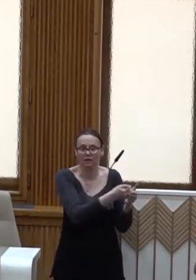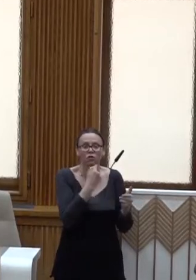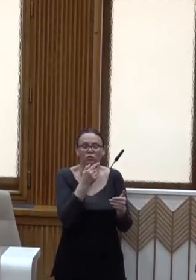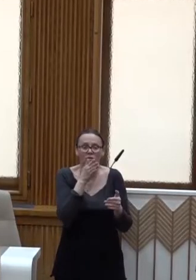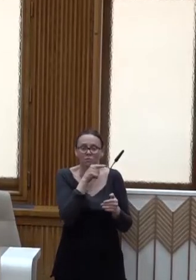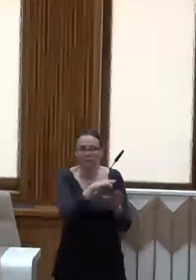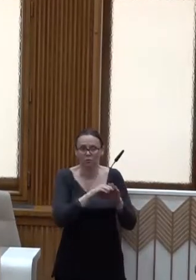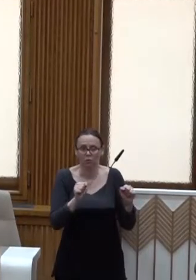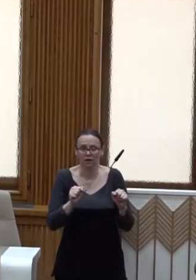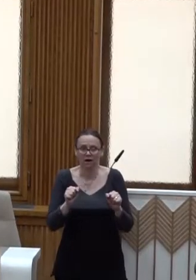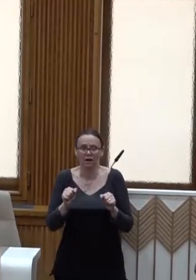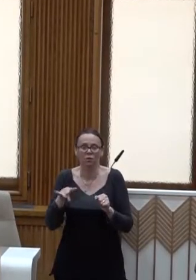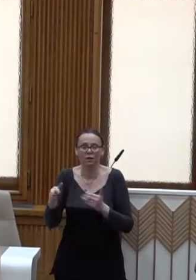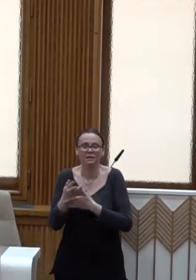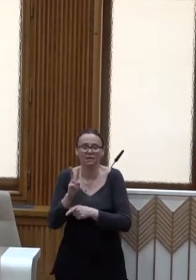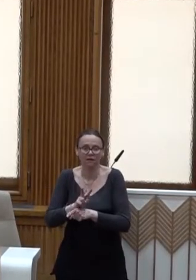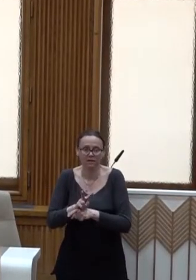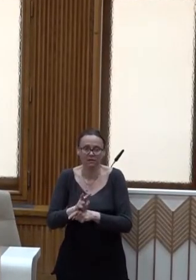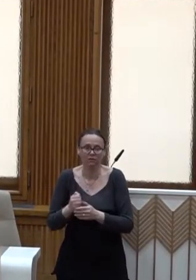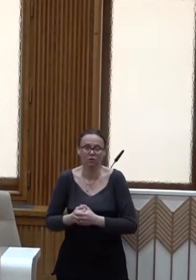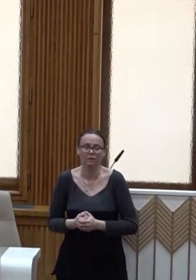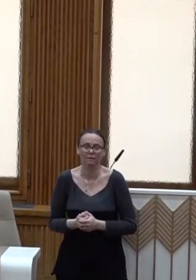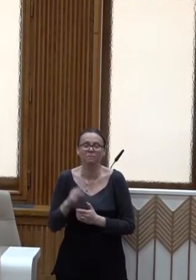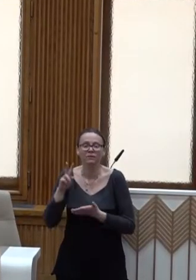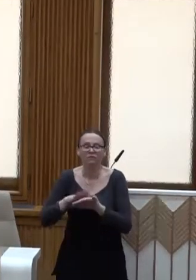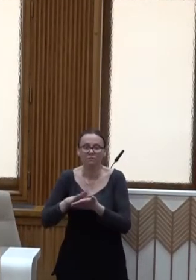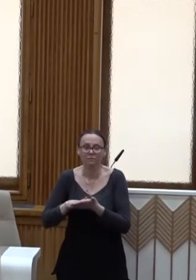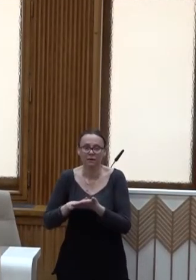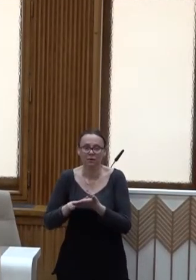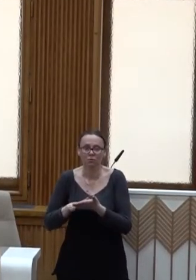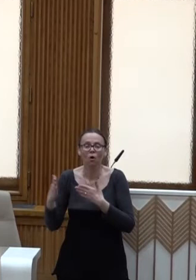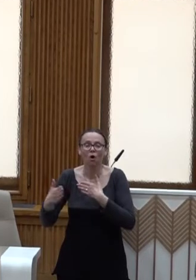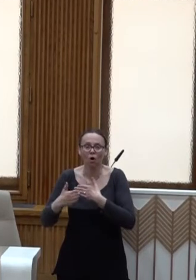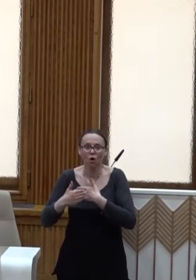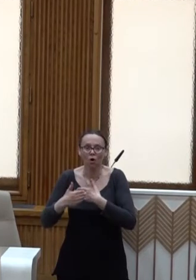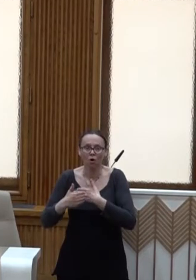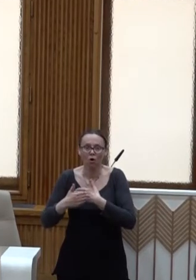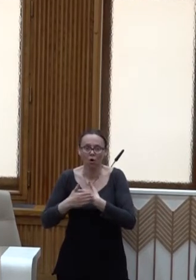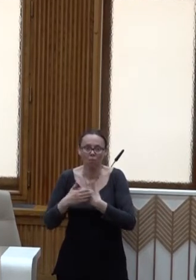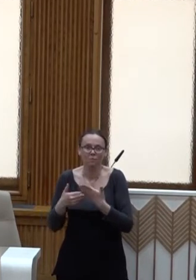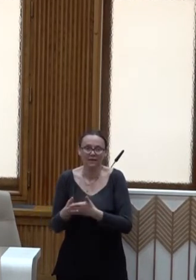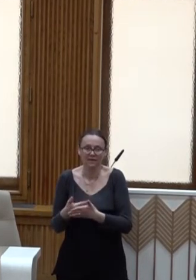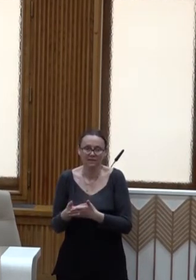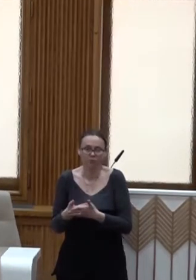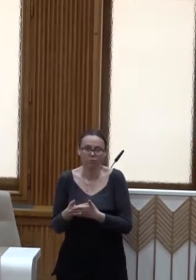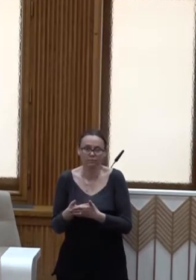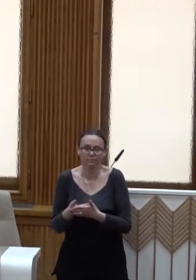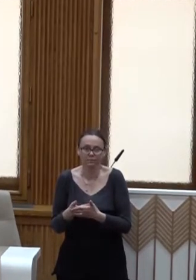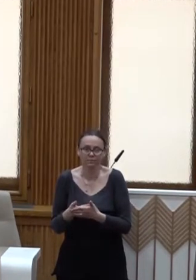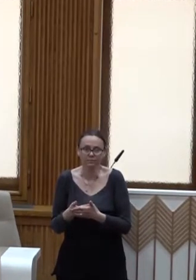Zdaj, ko gre za varstvo, v primeru oziroma ob dejstvu